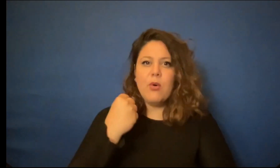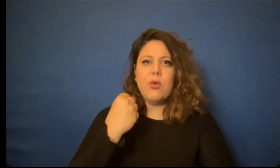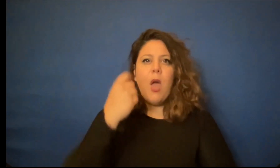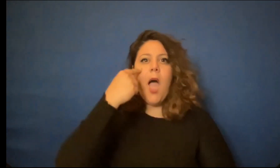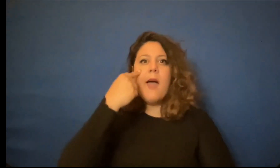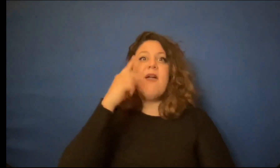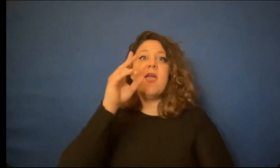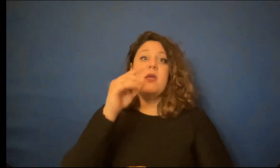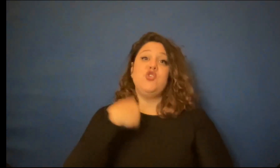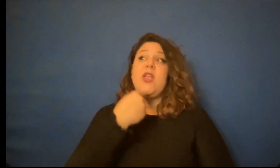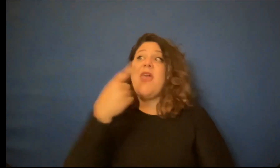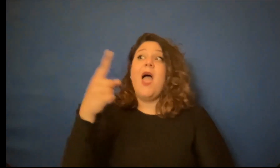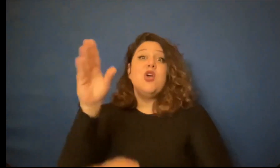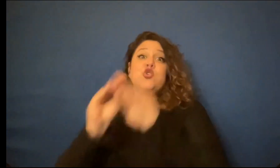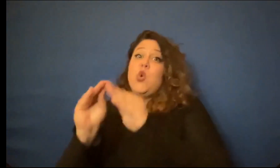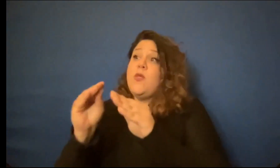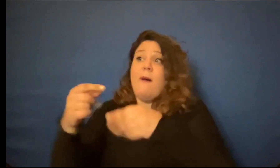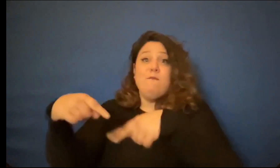porque yo no puedo.